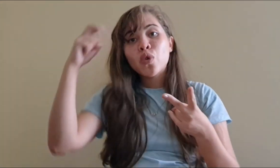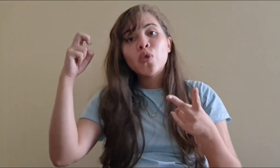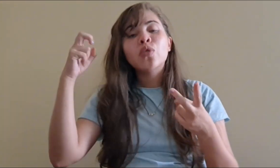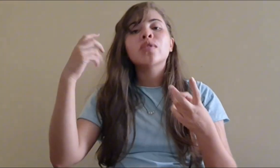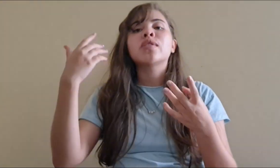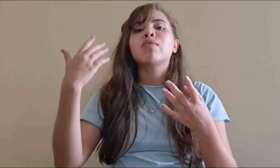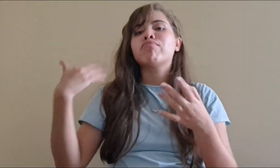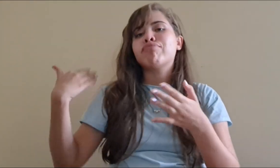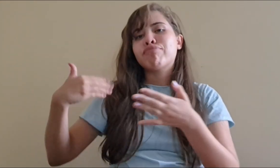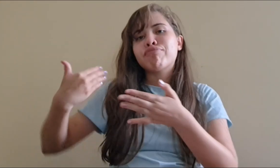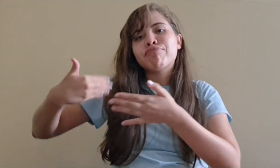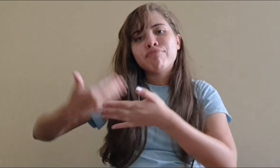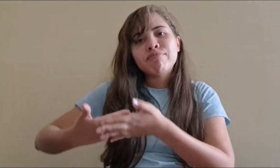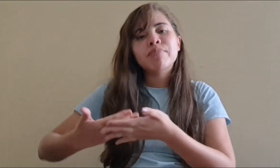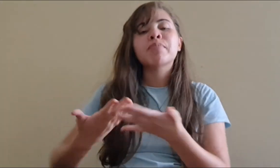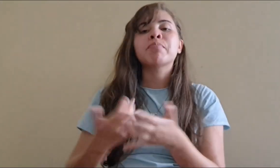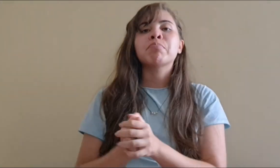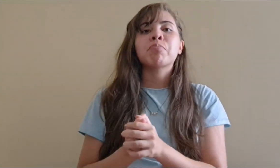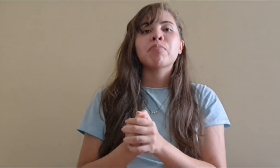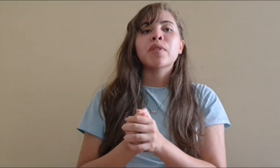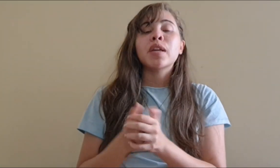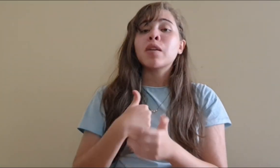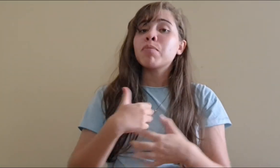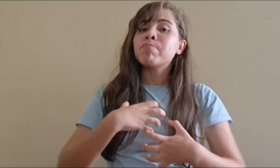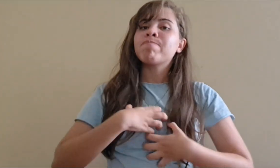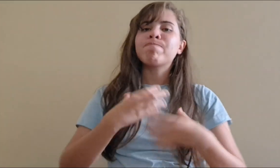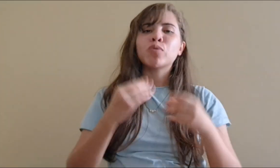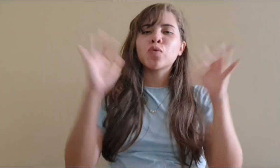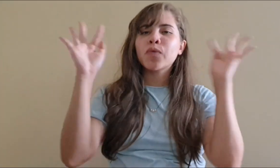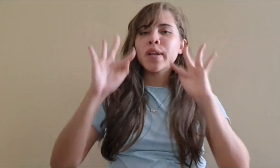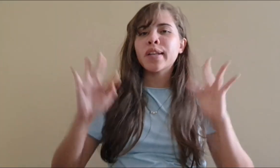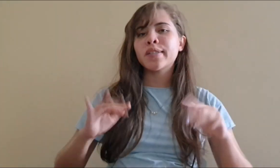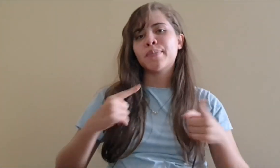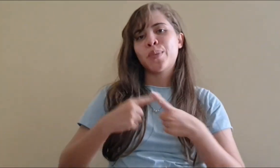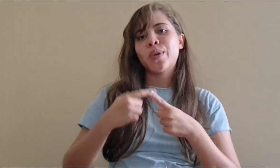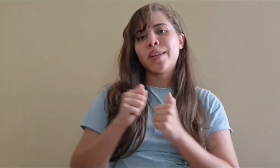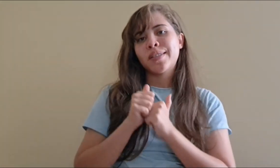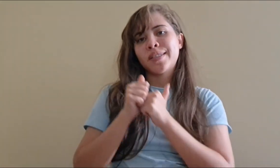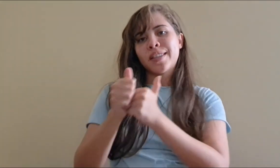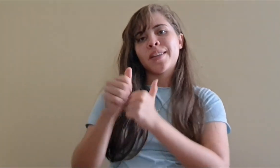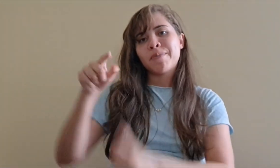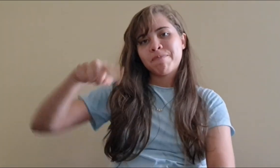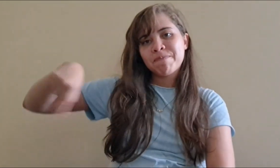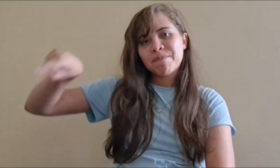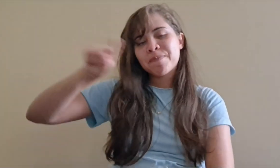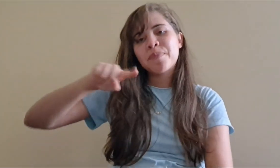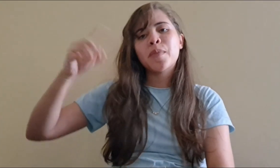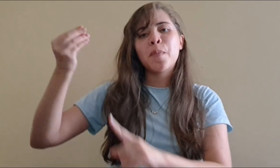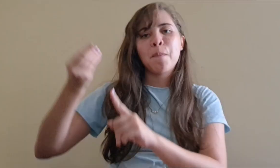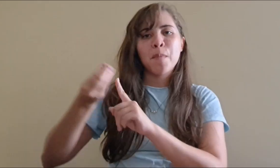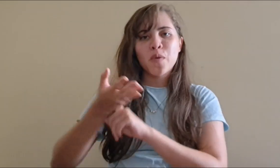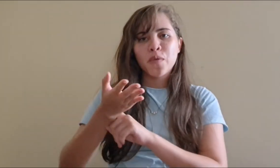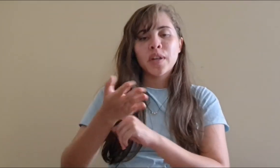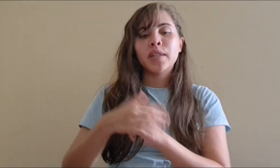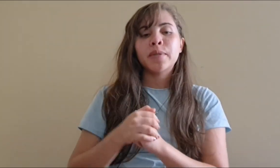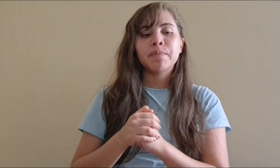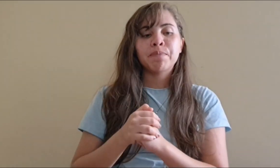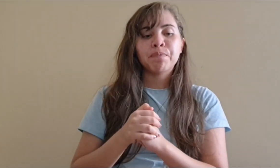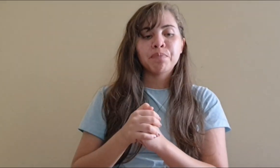eu me batizei, era o profeta Thomas, era o profeta Russell M. Nelson. Eu sou muito feliz por seguir os